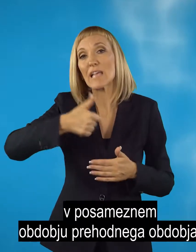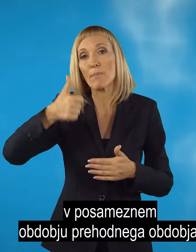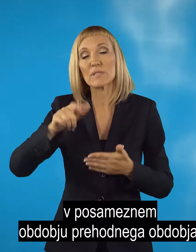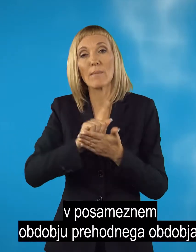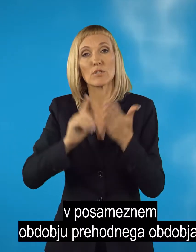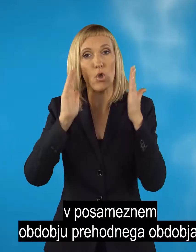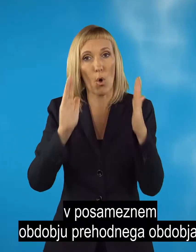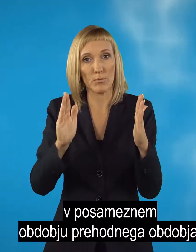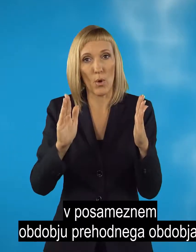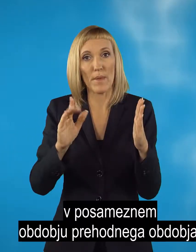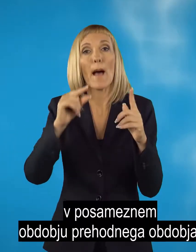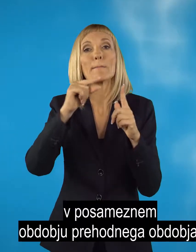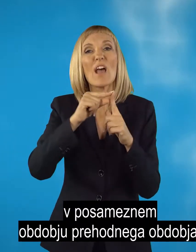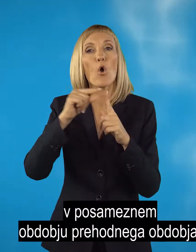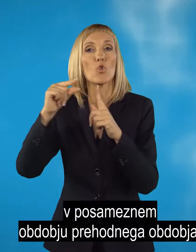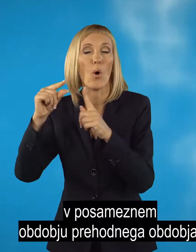posameznem obdobju prehodnega obdobja.